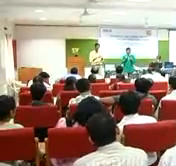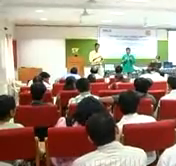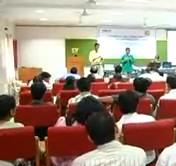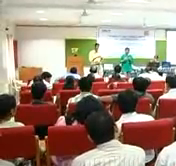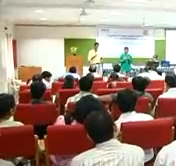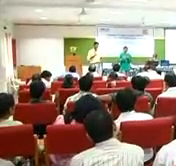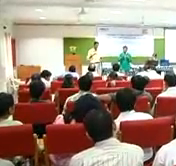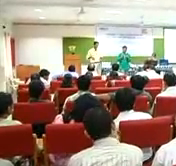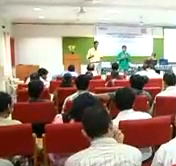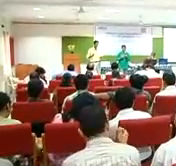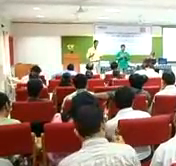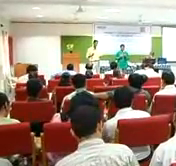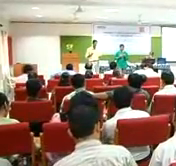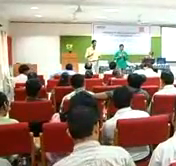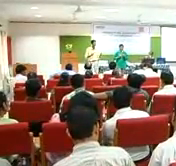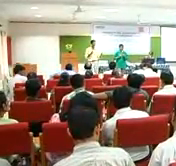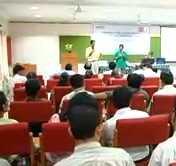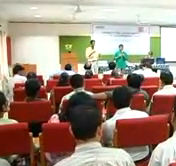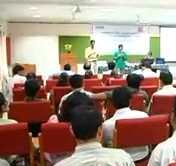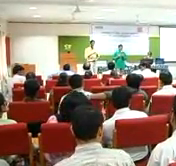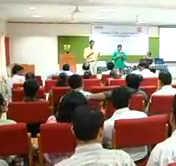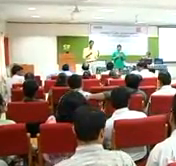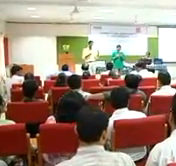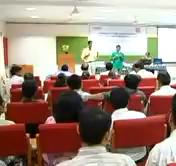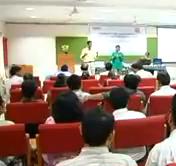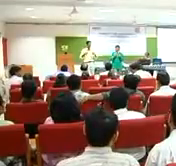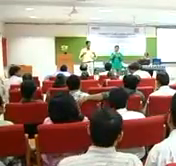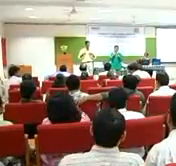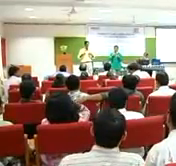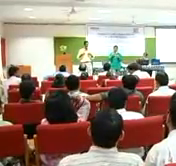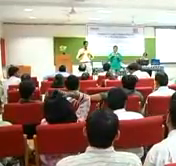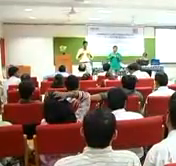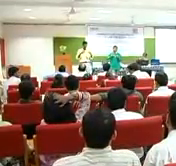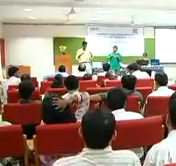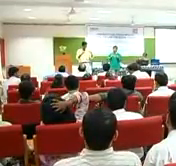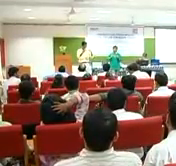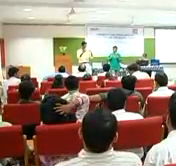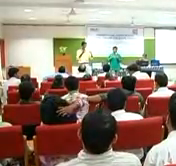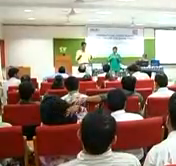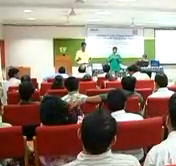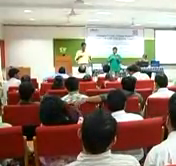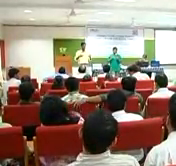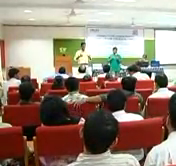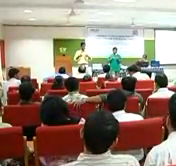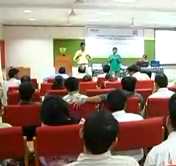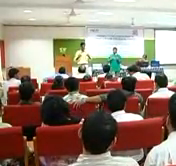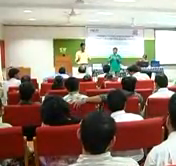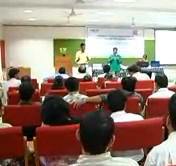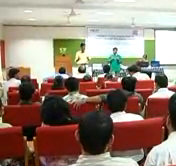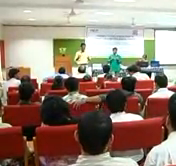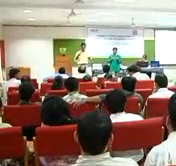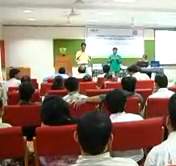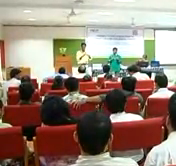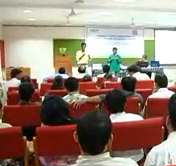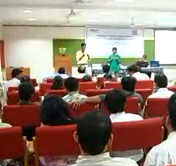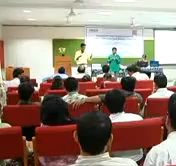फ्रेटर्निटी हमारे सामने प्रेजेंट करता है, लीगल कैपेसिटी के साथ उसका कोई ताल्लुक नहीं है, कोई